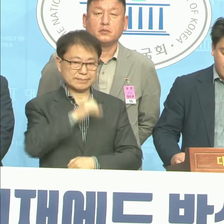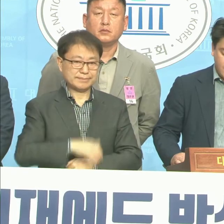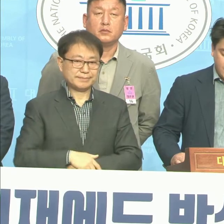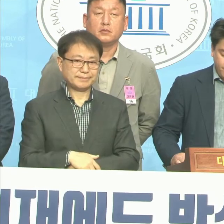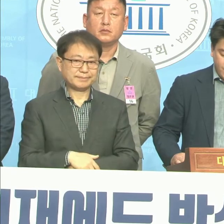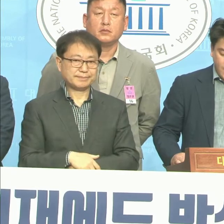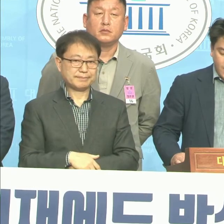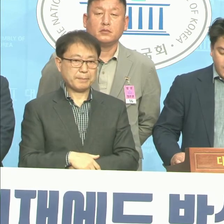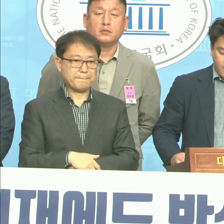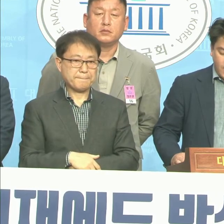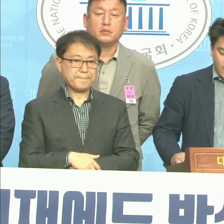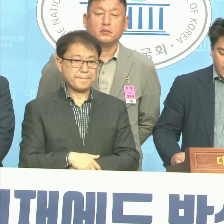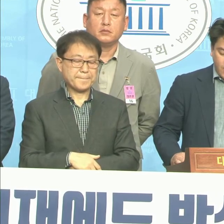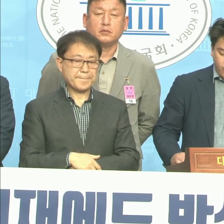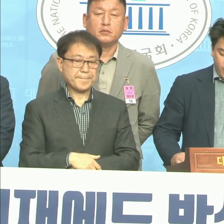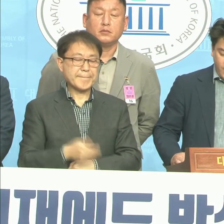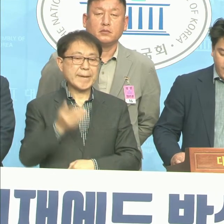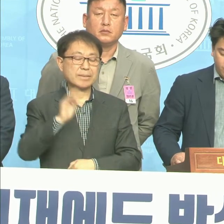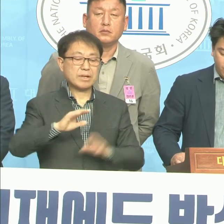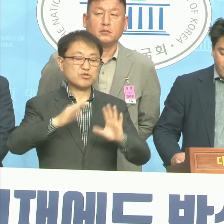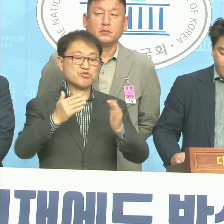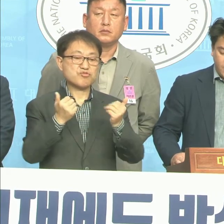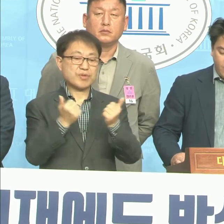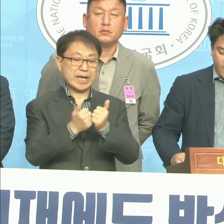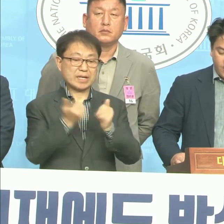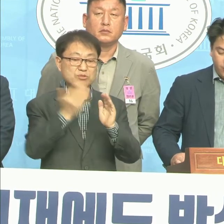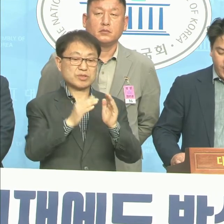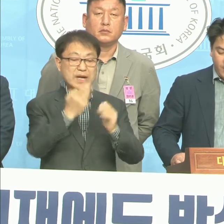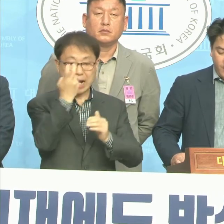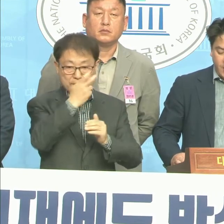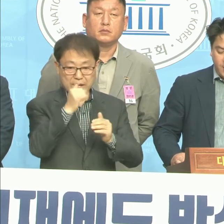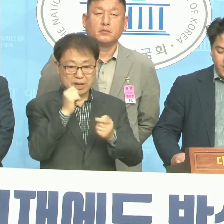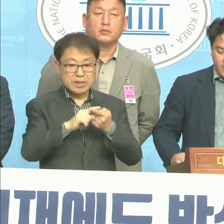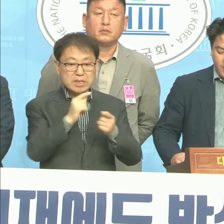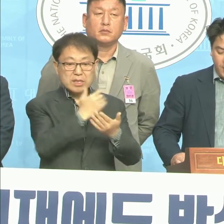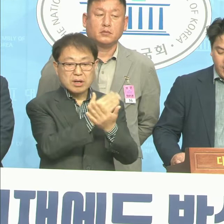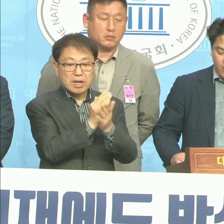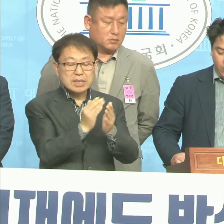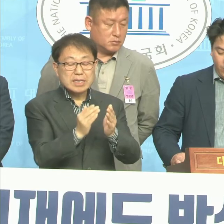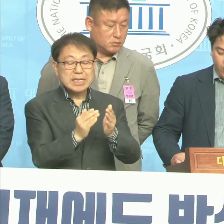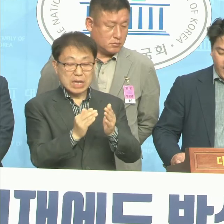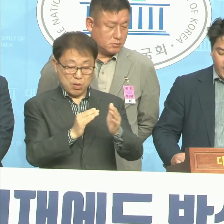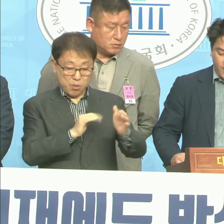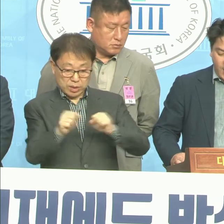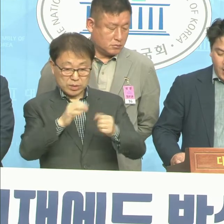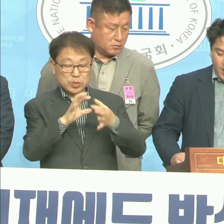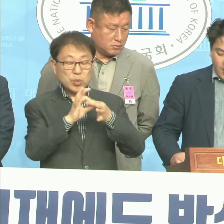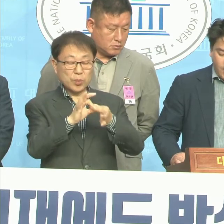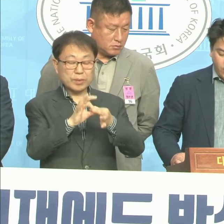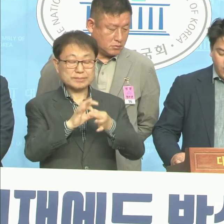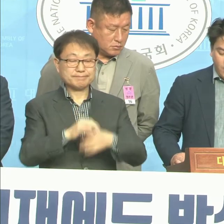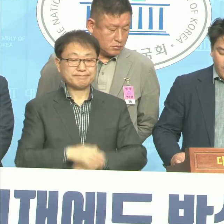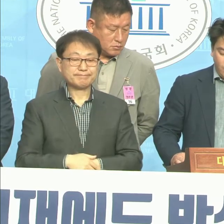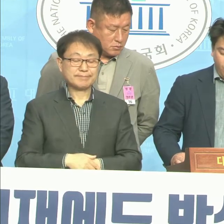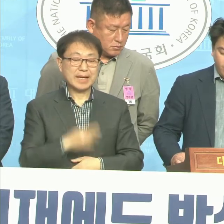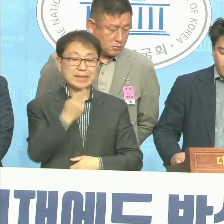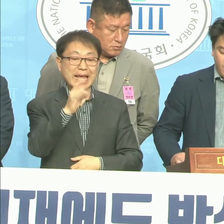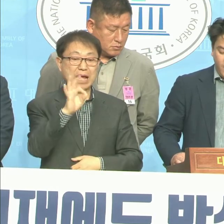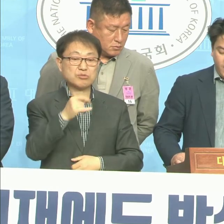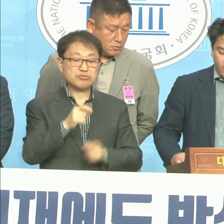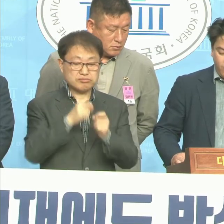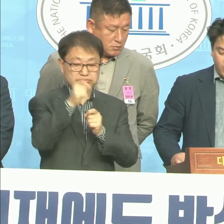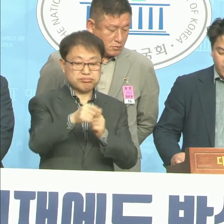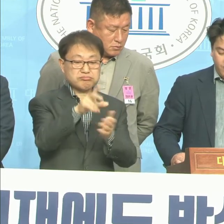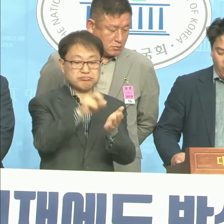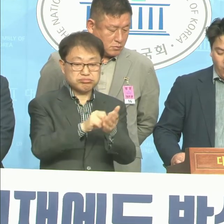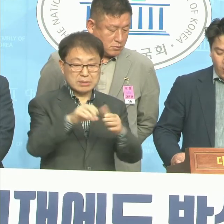없다 그러나 국회의 국정감사 와 국회 여러가지 민생 현안 활동을 통해 대구 조산 하도급 문제를